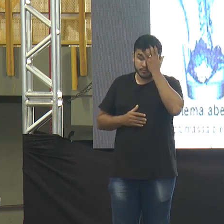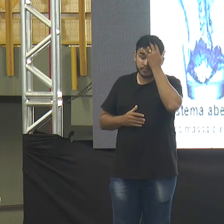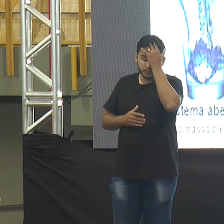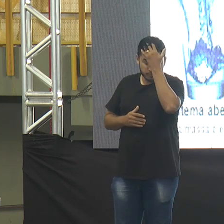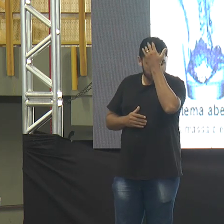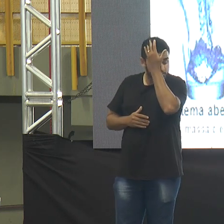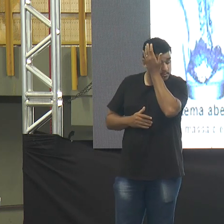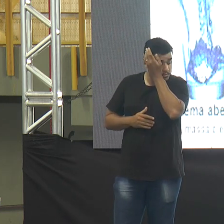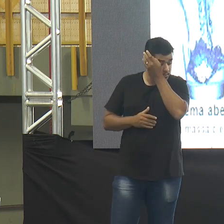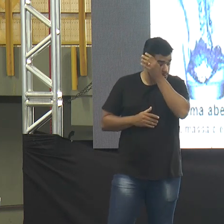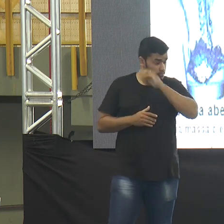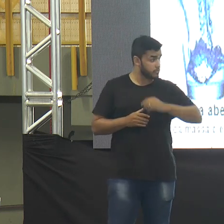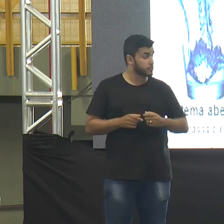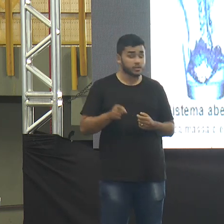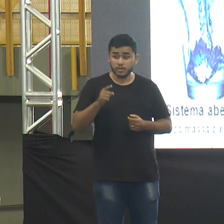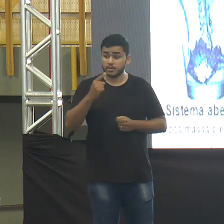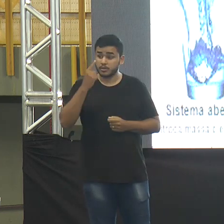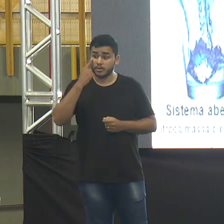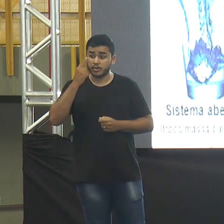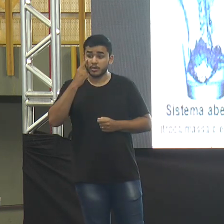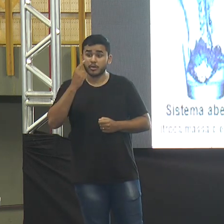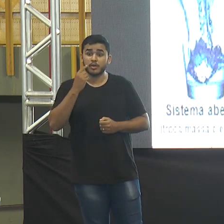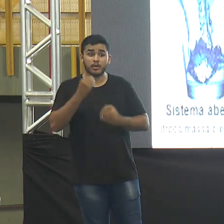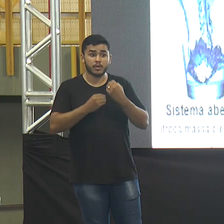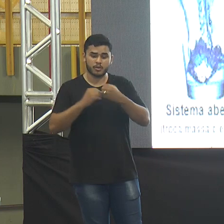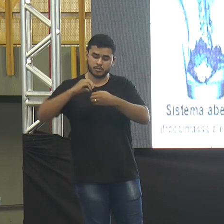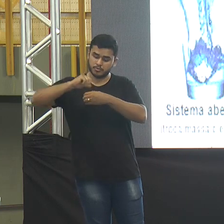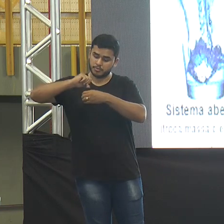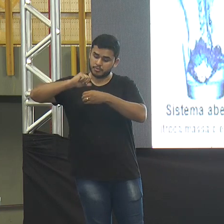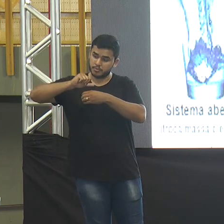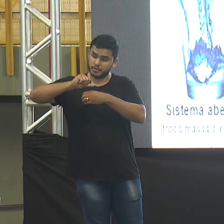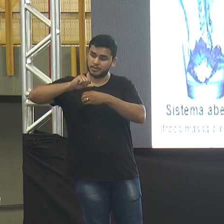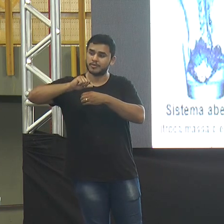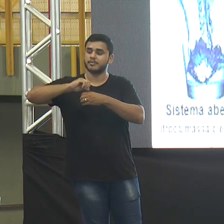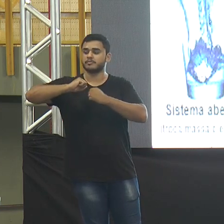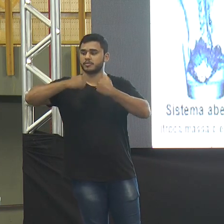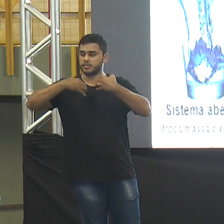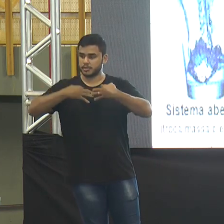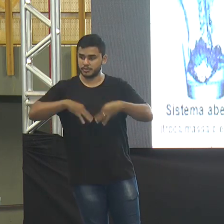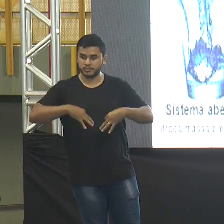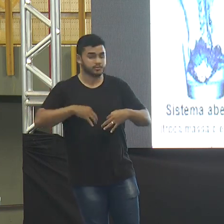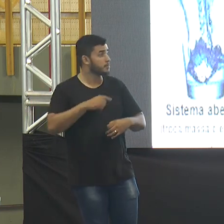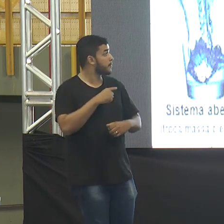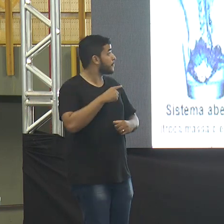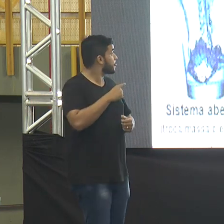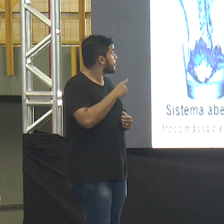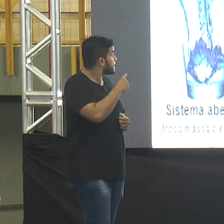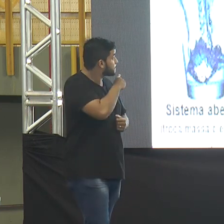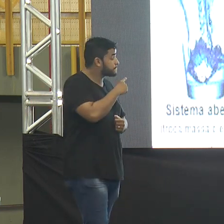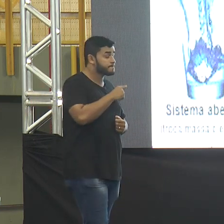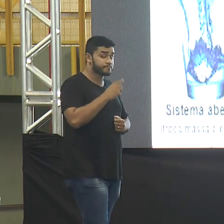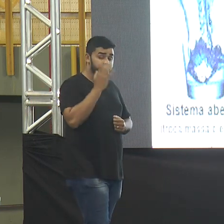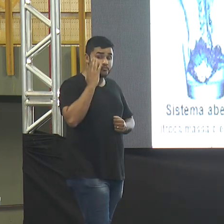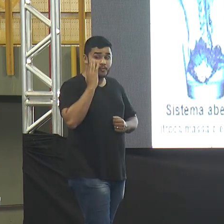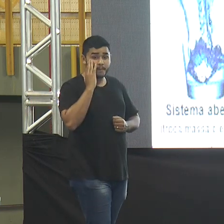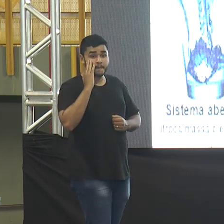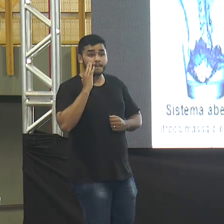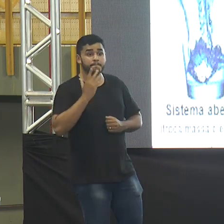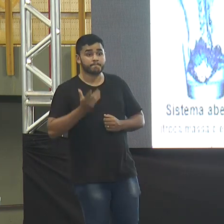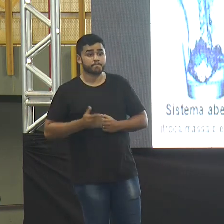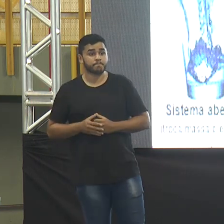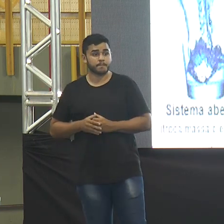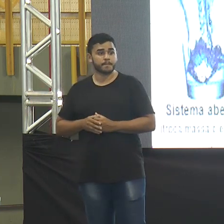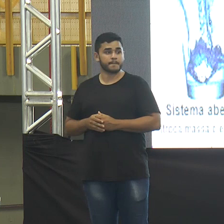Simples. É só você deixar de ter um sistema aberto e passar a ter um sistema fechado. Como é que eu faço para ter um sistema fechado?